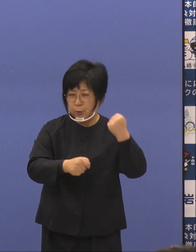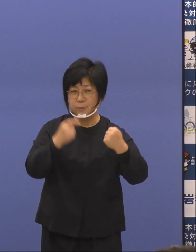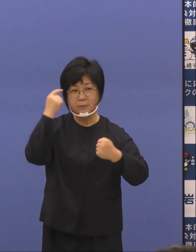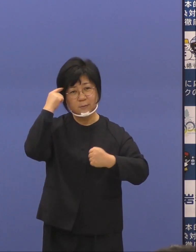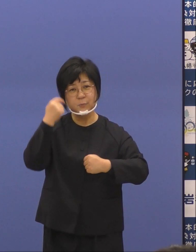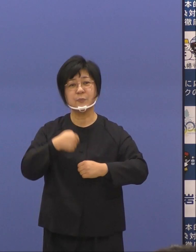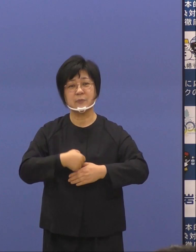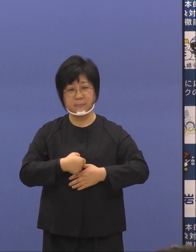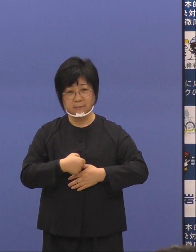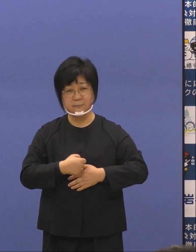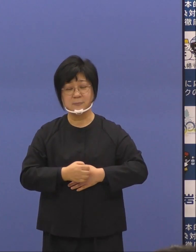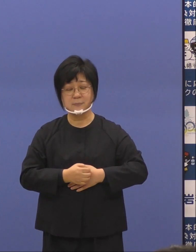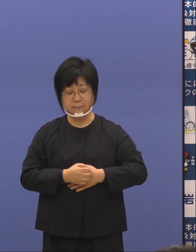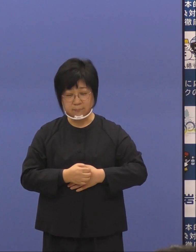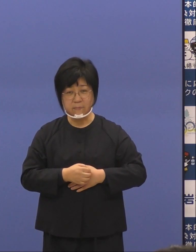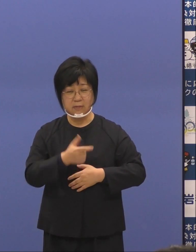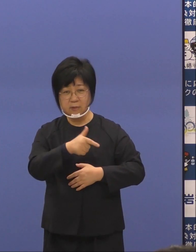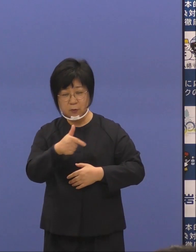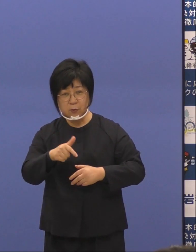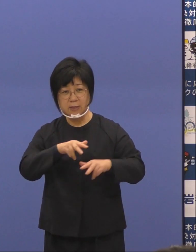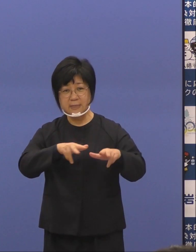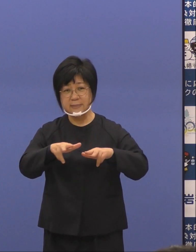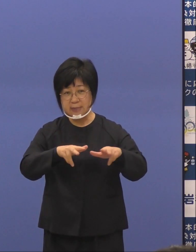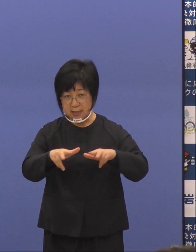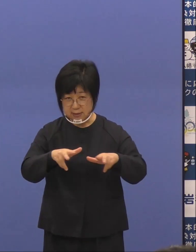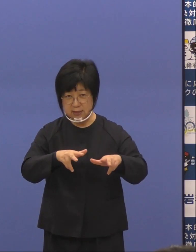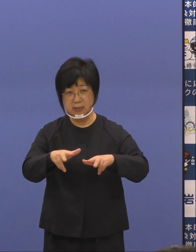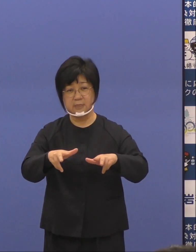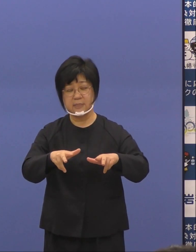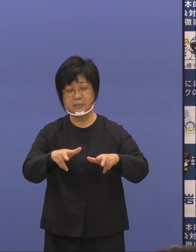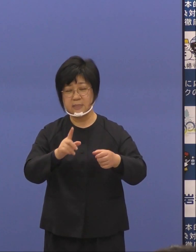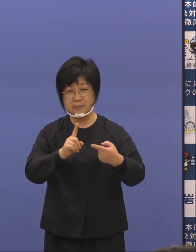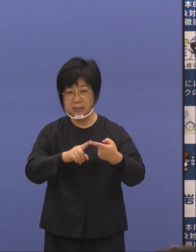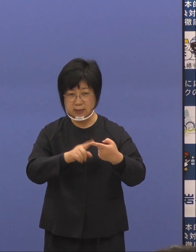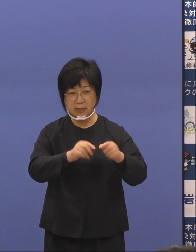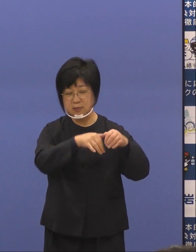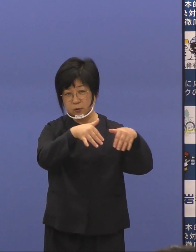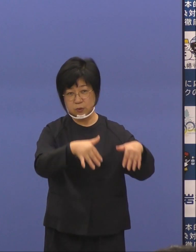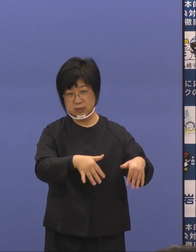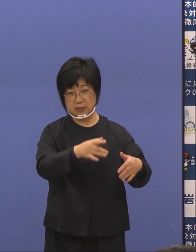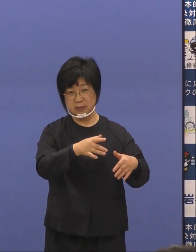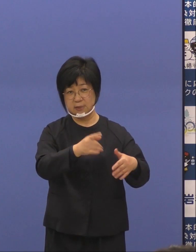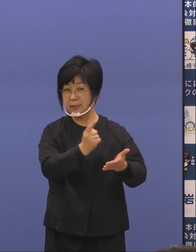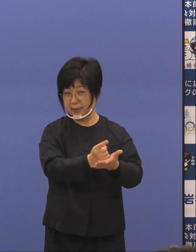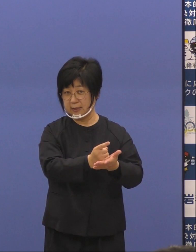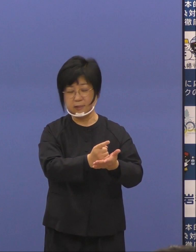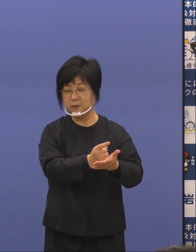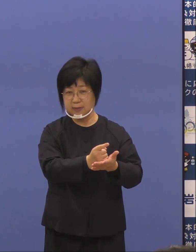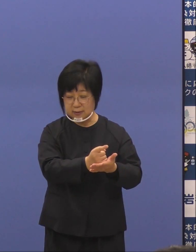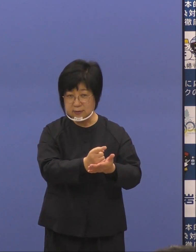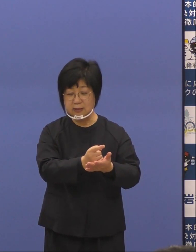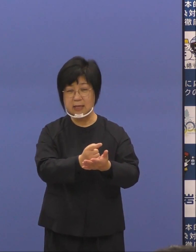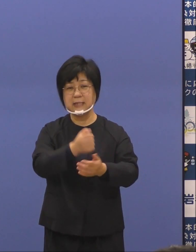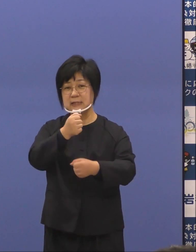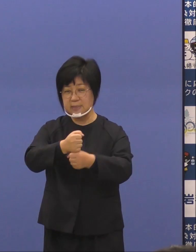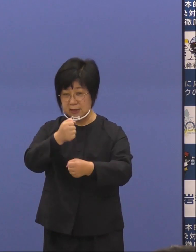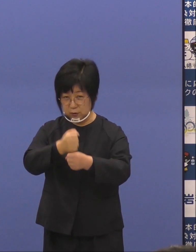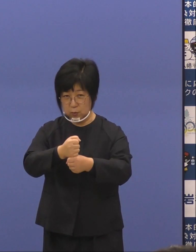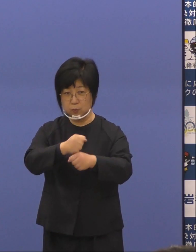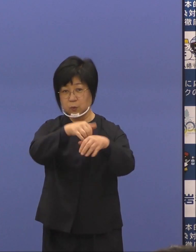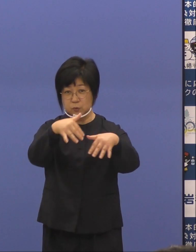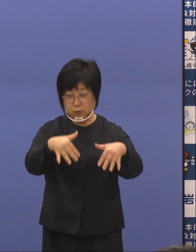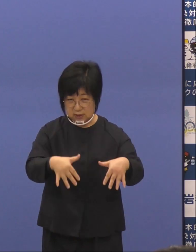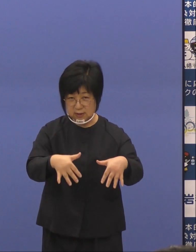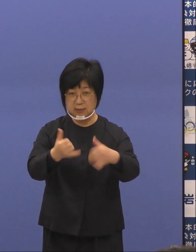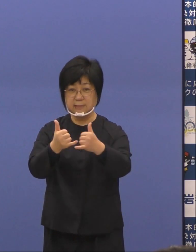な政治的な組織だけじゃなくて、いろんな産業別の組織とか社会的